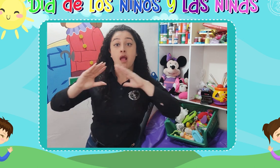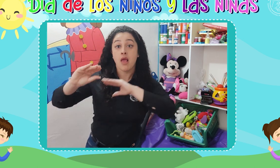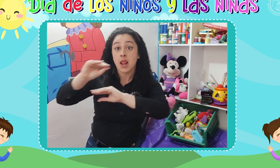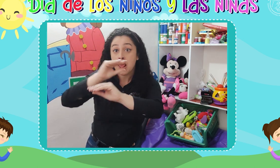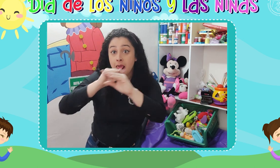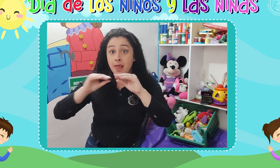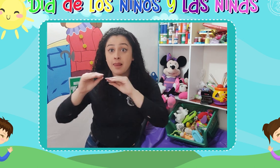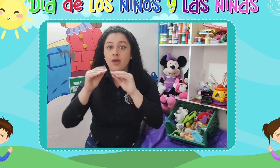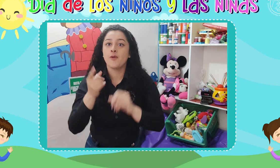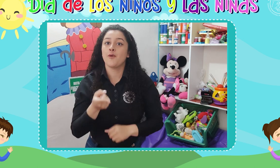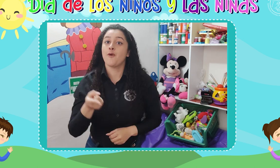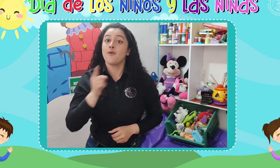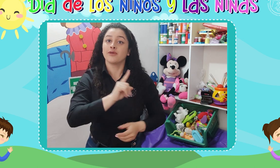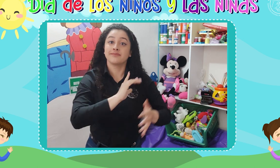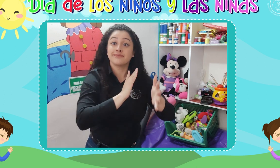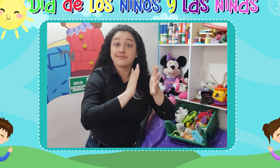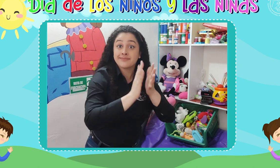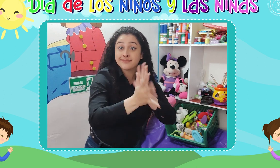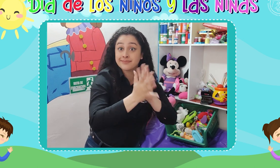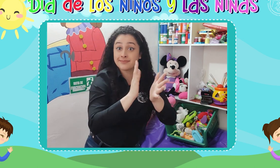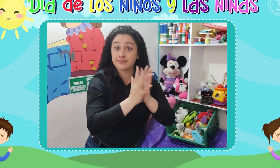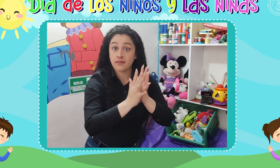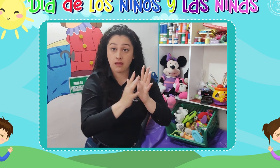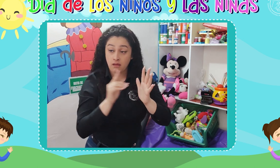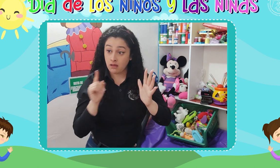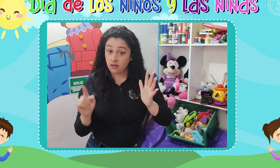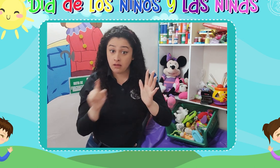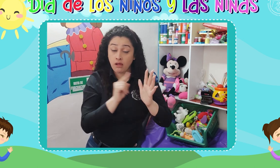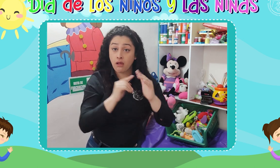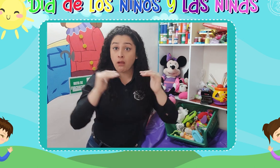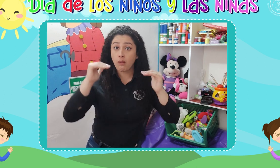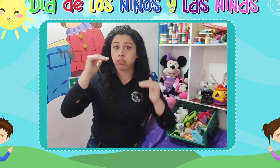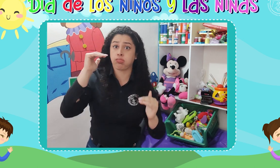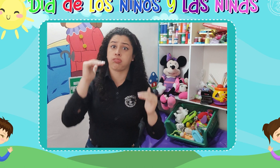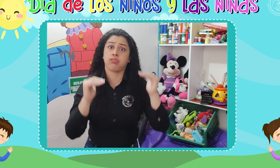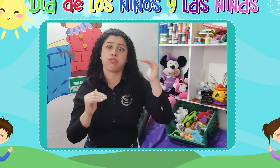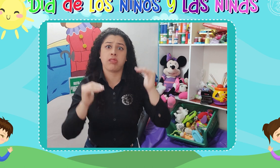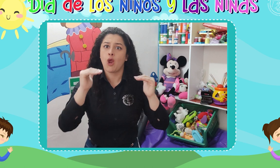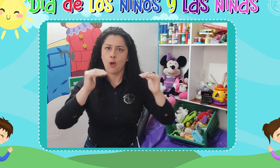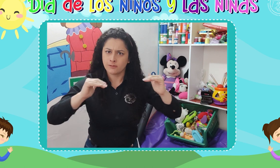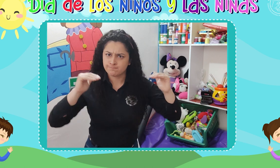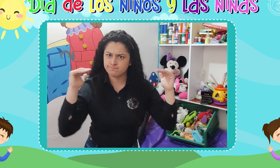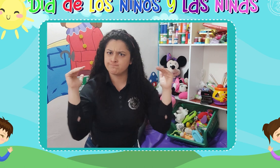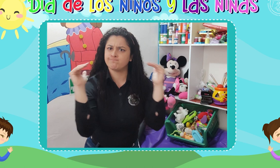lenguas orales y debe ser difundida como tal.